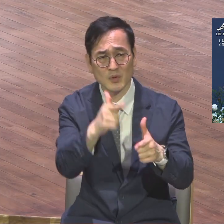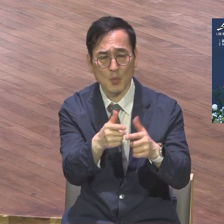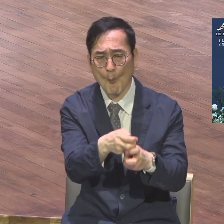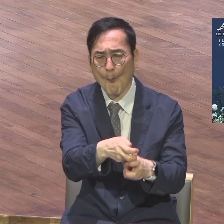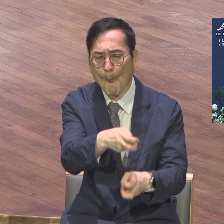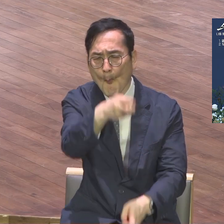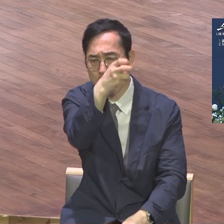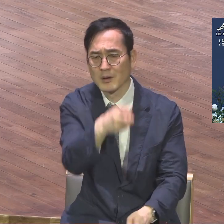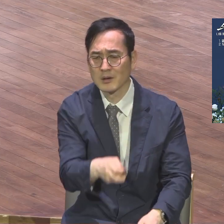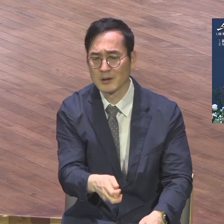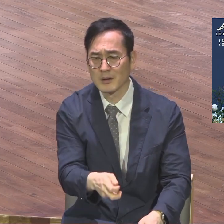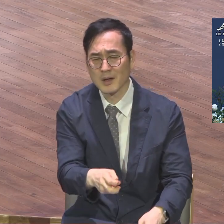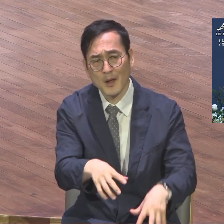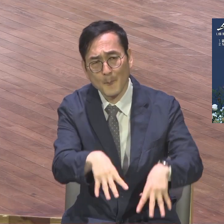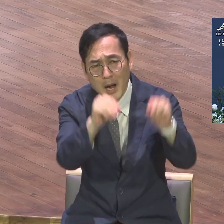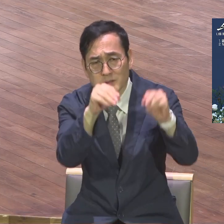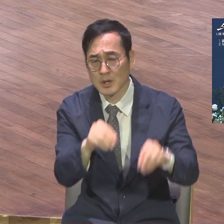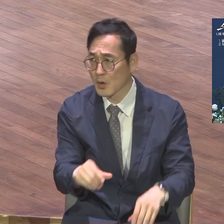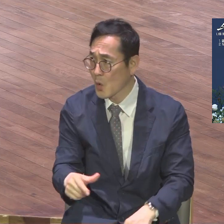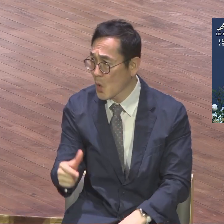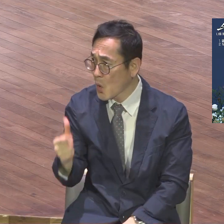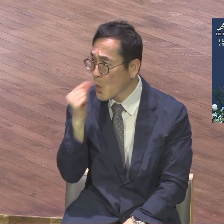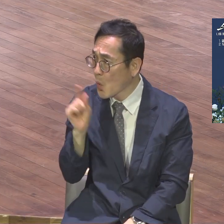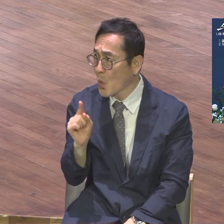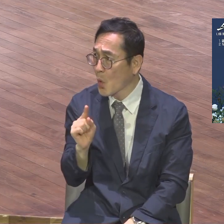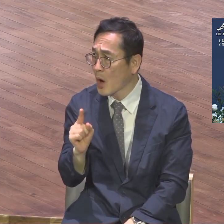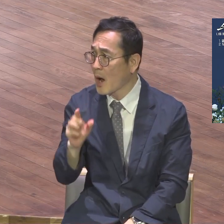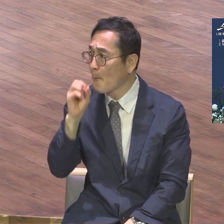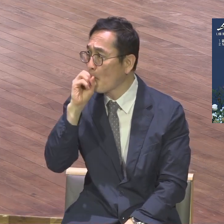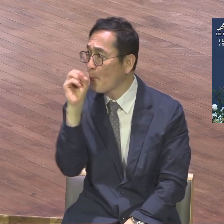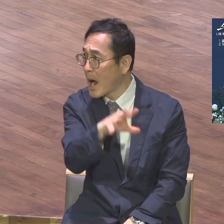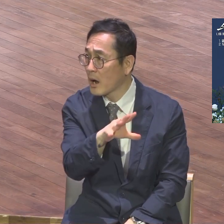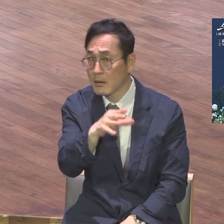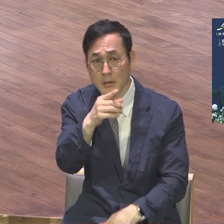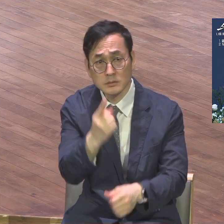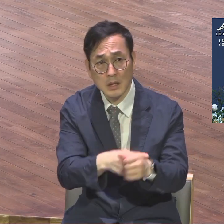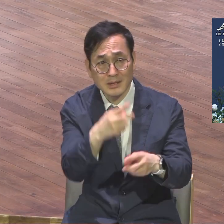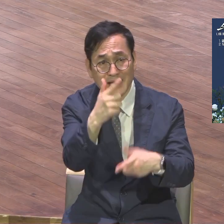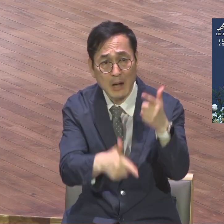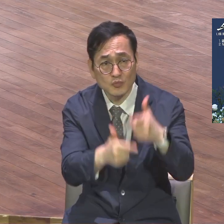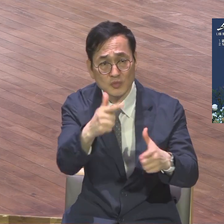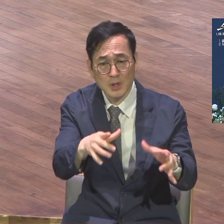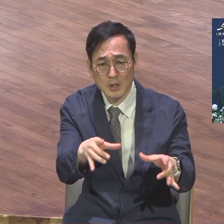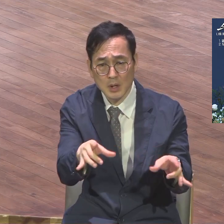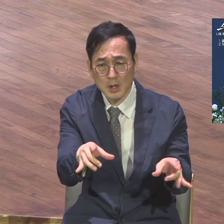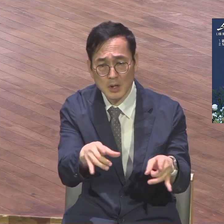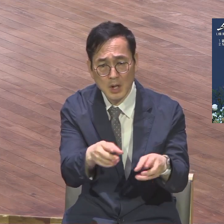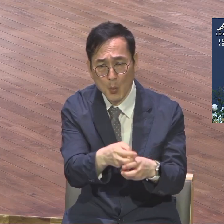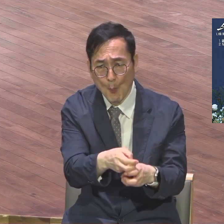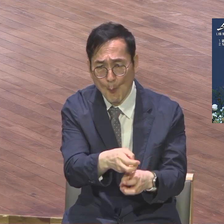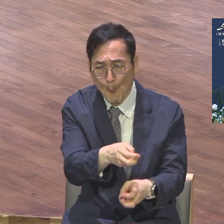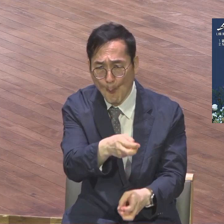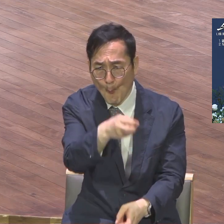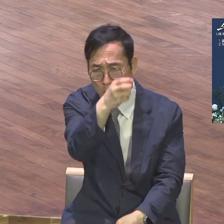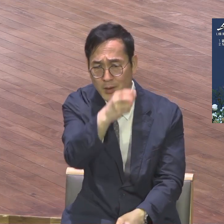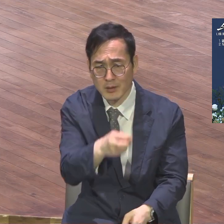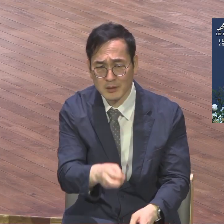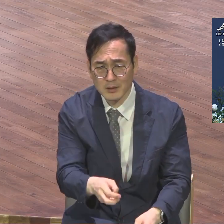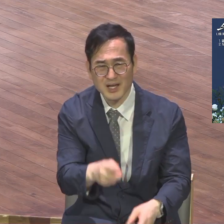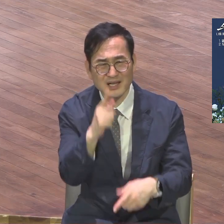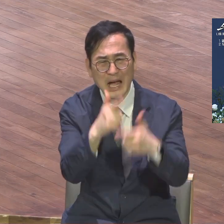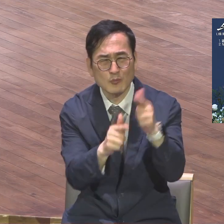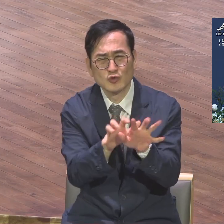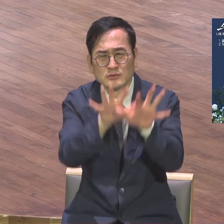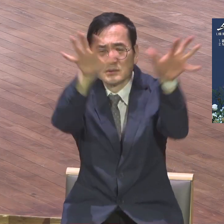능력을 의심하는 상황이에요. 어떻게 저분이 말 한마디 했다고 갑자기 그 잎이 무성한